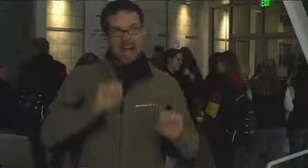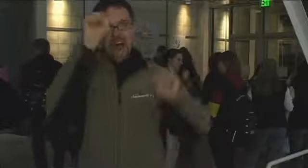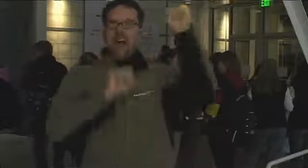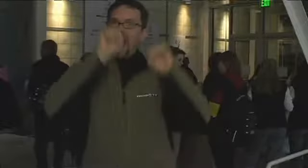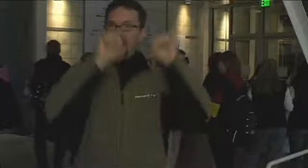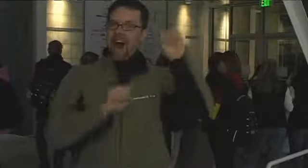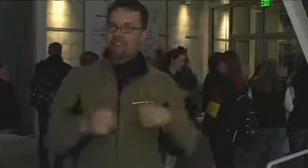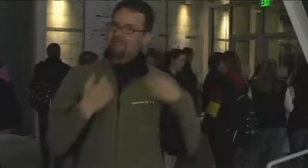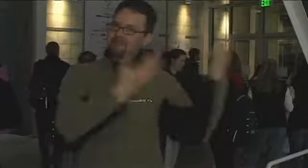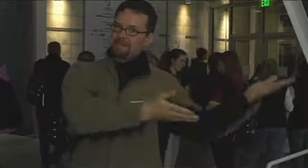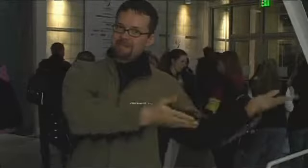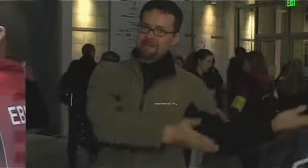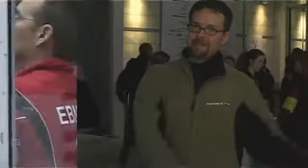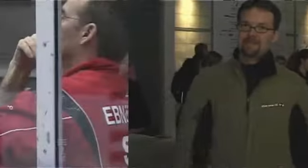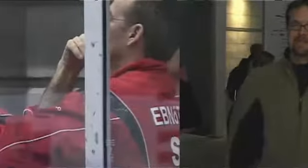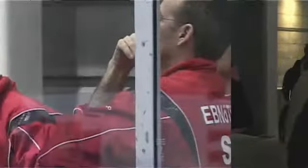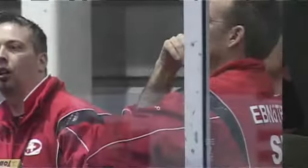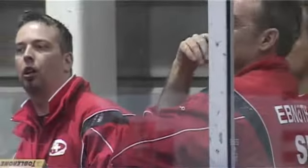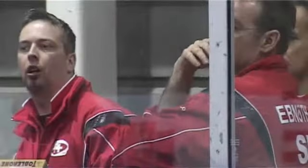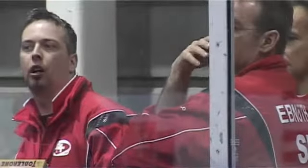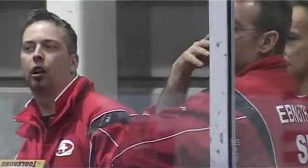Schweiz mit 10-8 gewonnen hat.